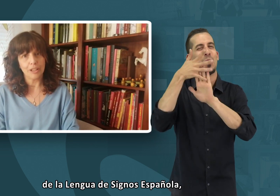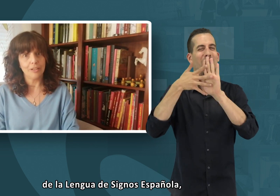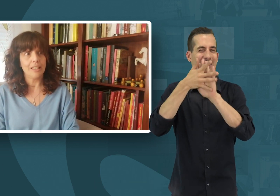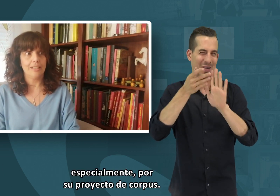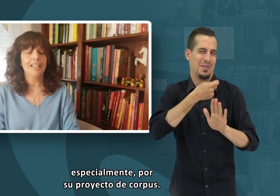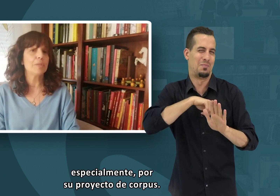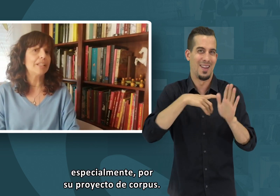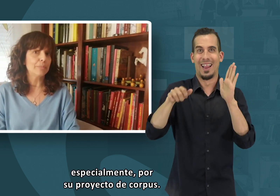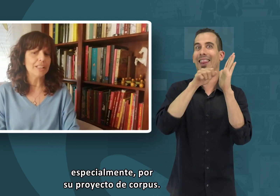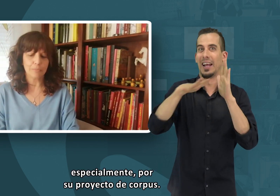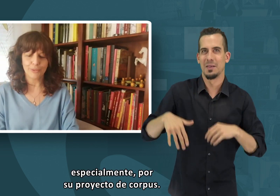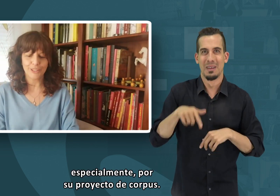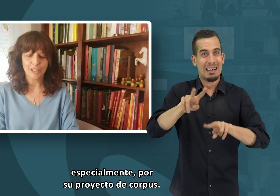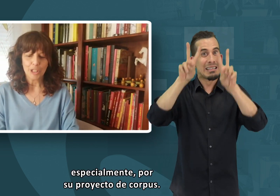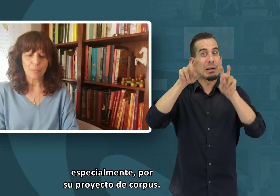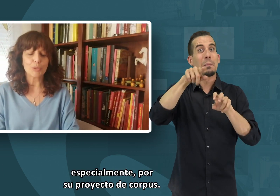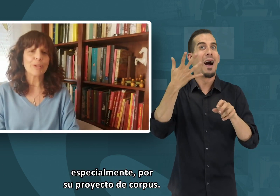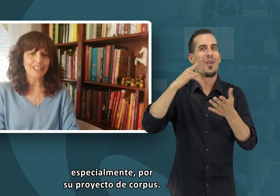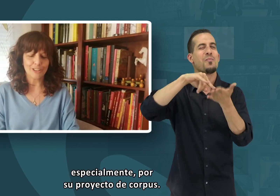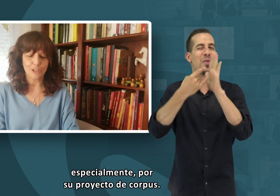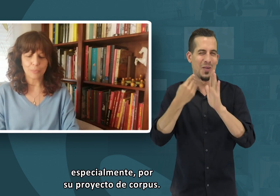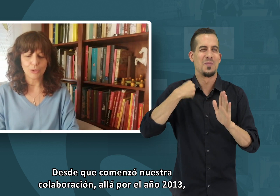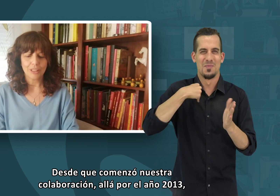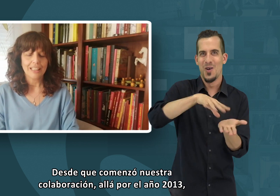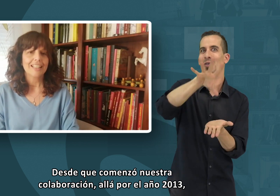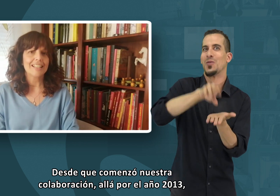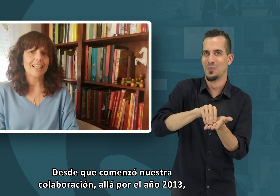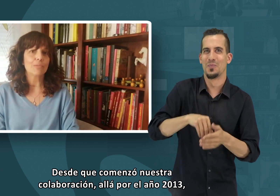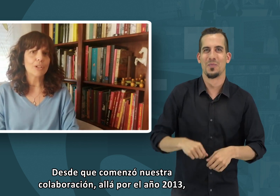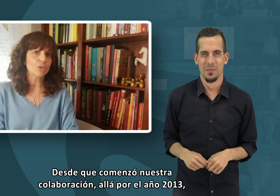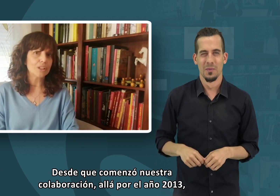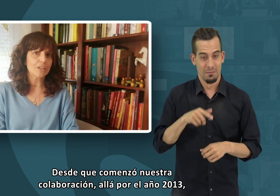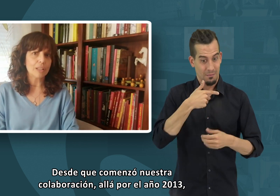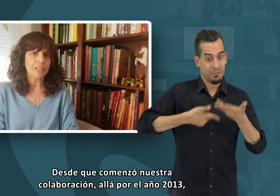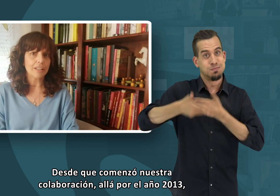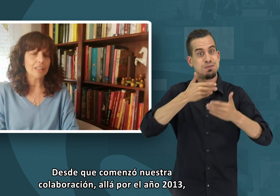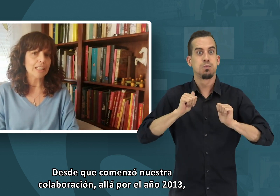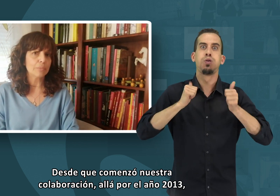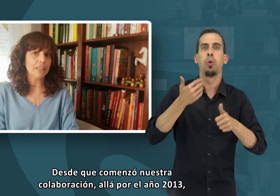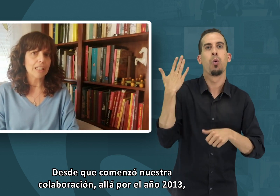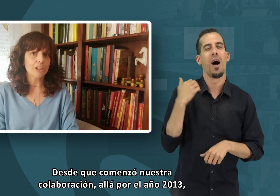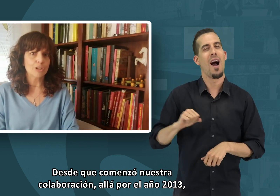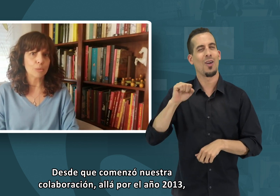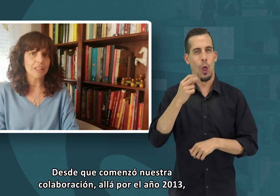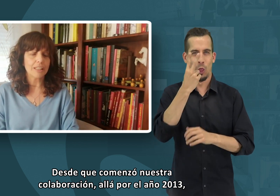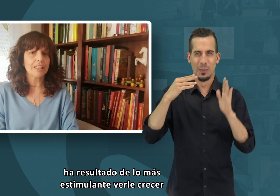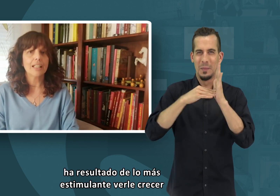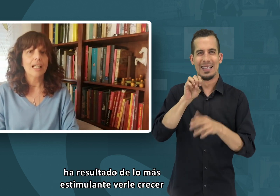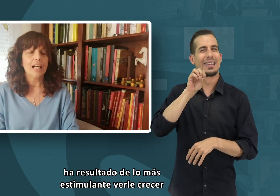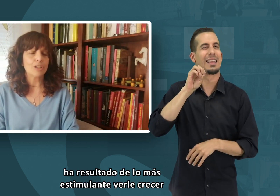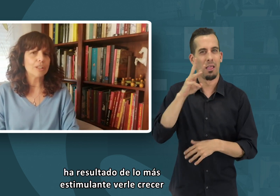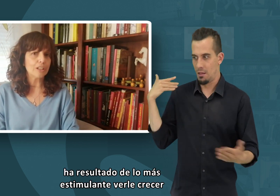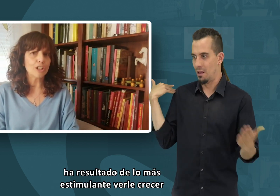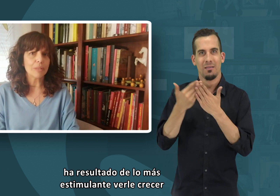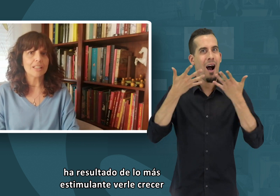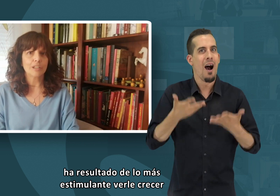Signos Española, especialmente por su proyecto de Corpus. Desde que comenzó nuestra colaboración, allá por el año 2013,